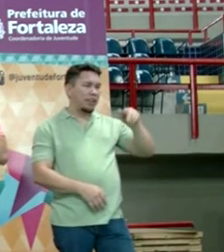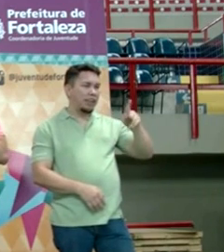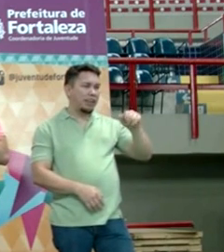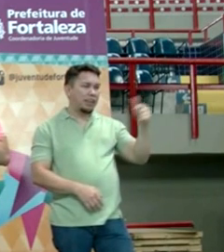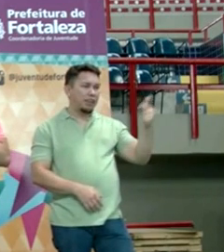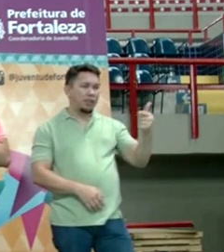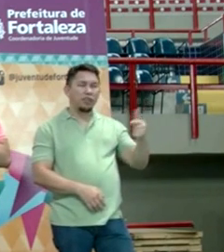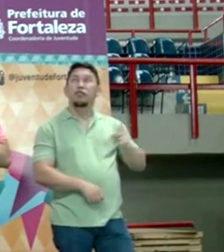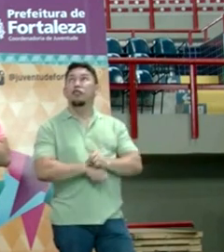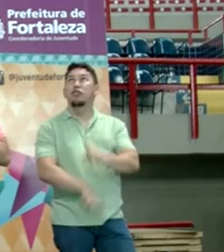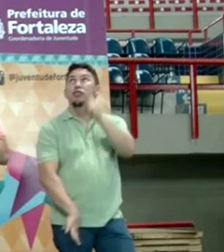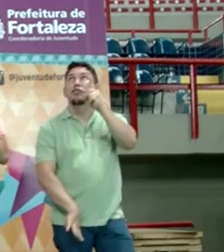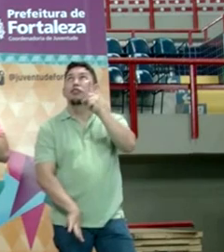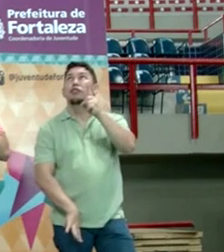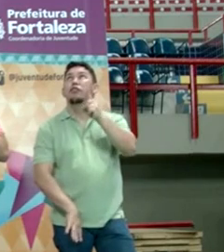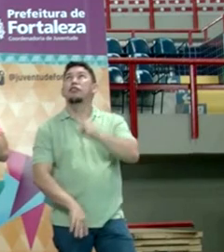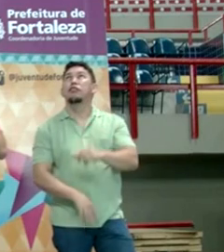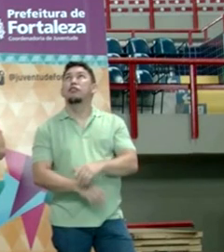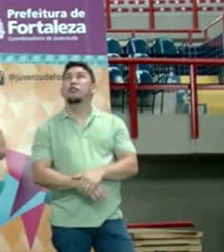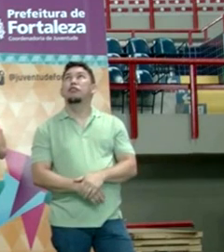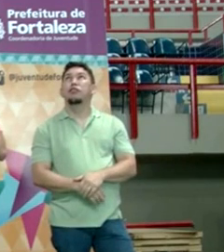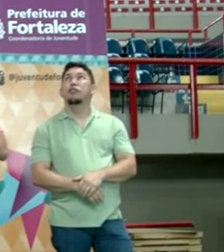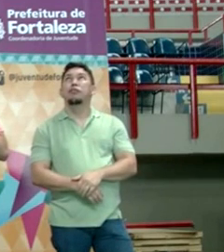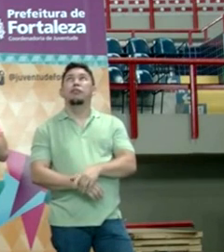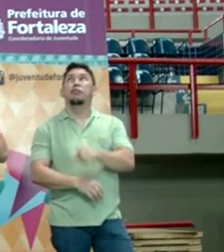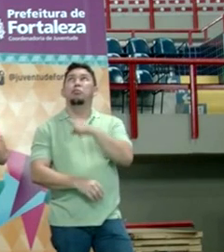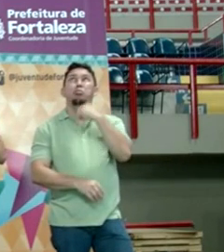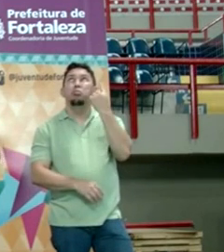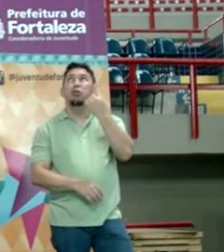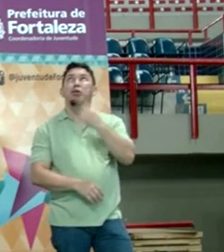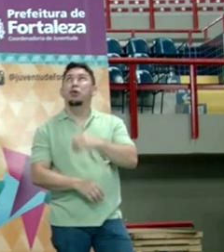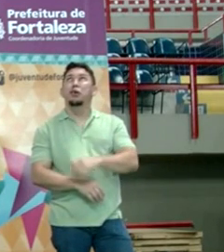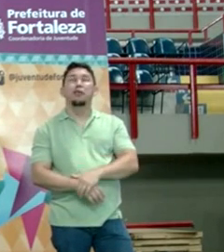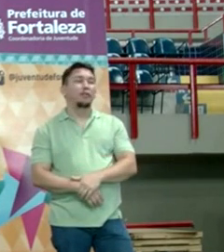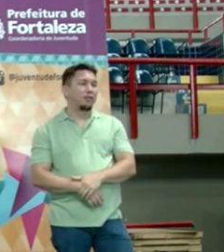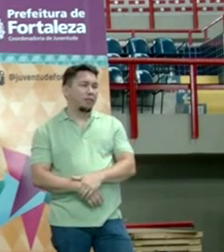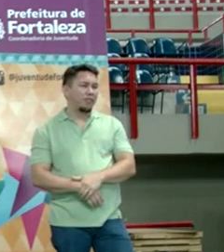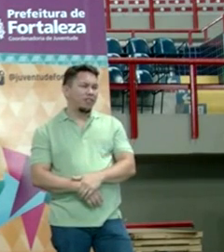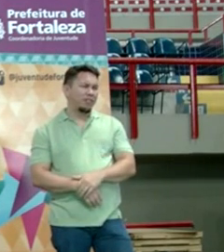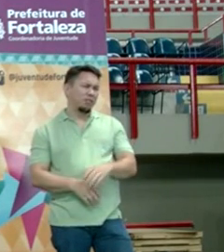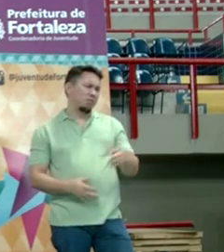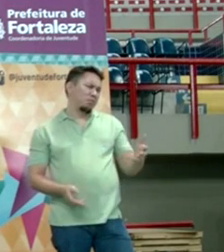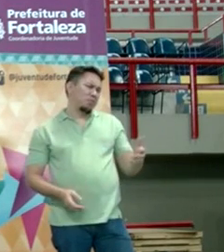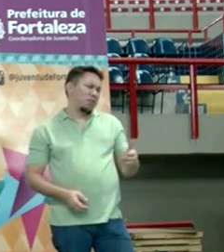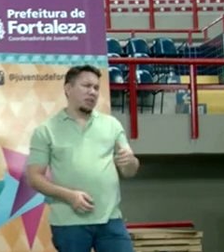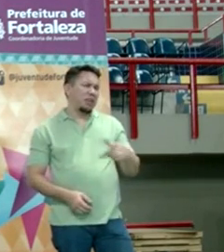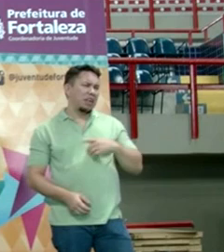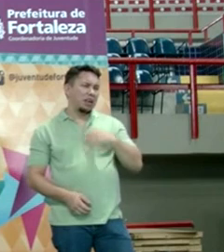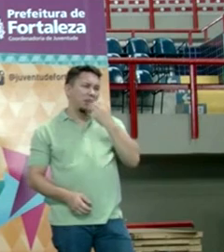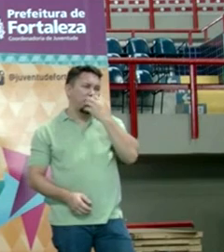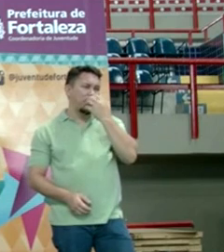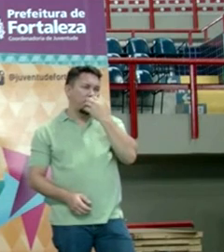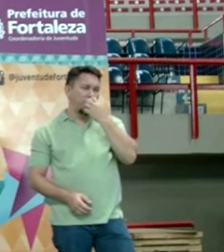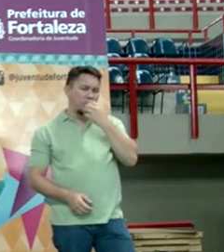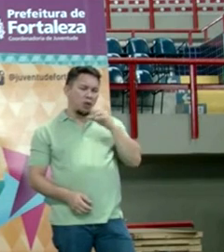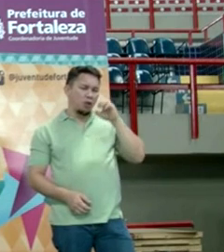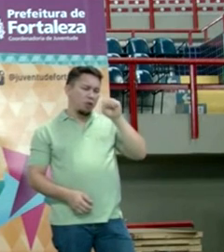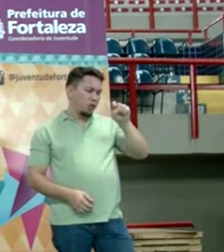Laika 2, vai. Também papocou. Aí lá para Laika, não sei o que. Laika